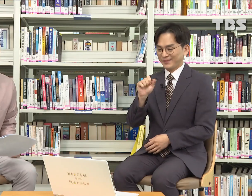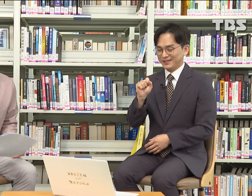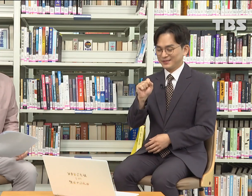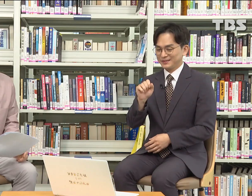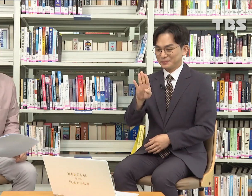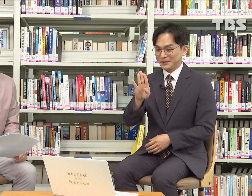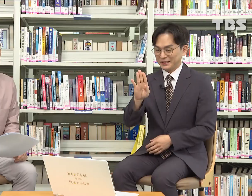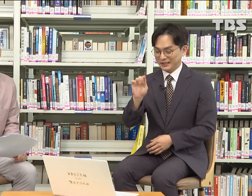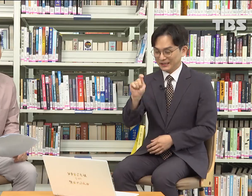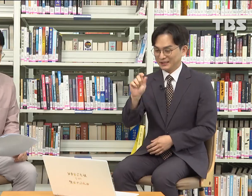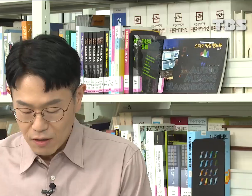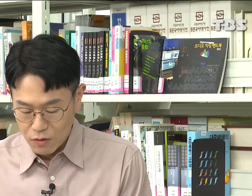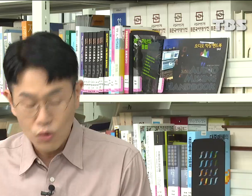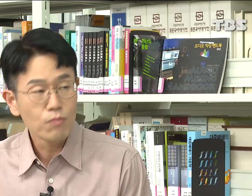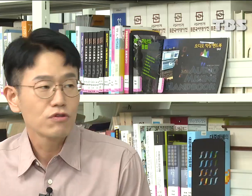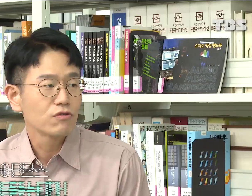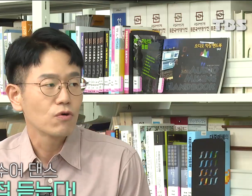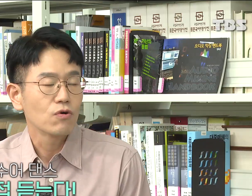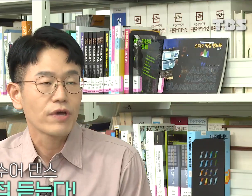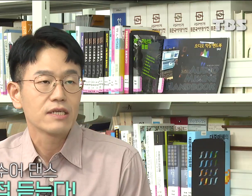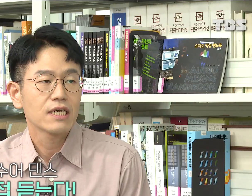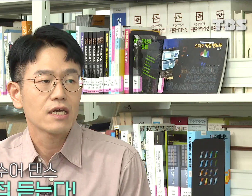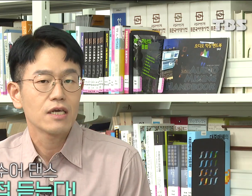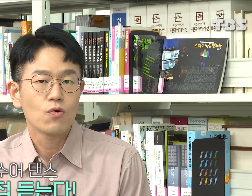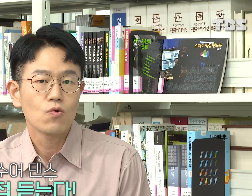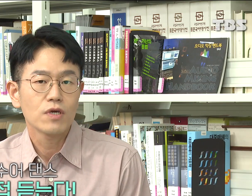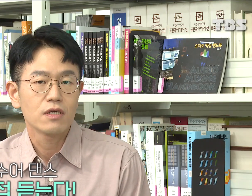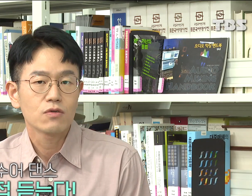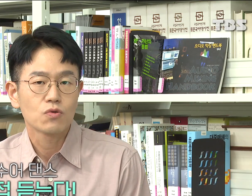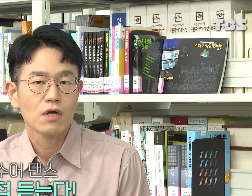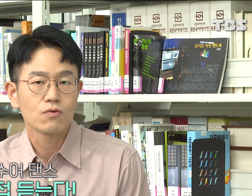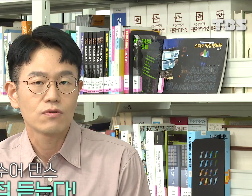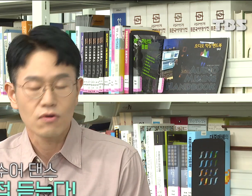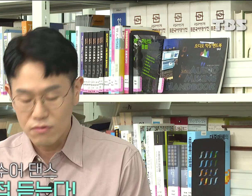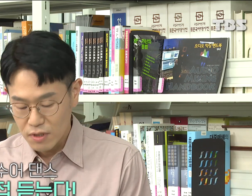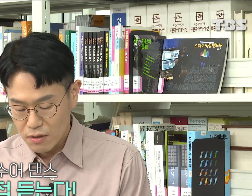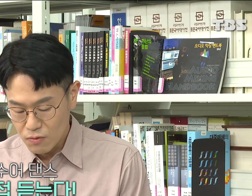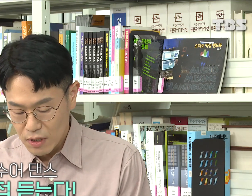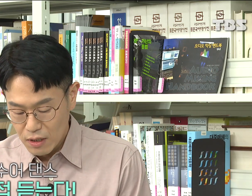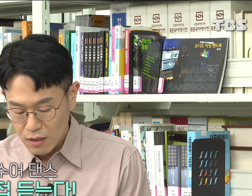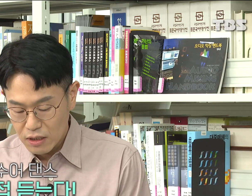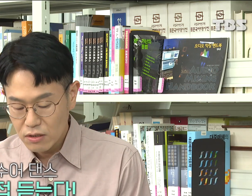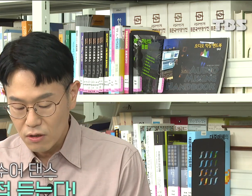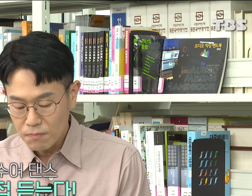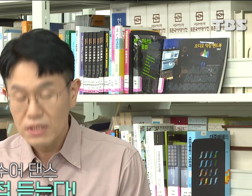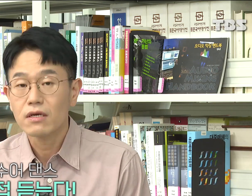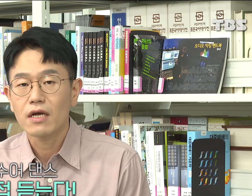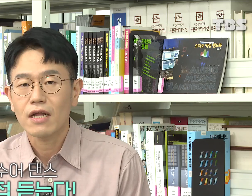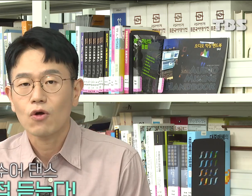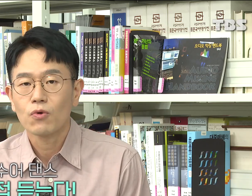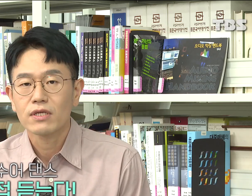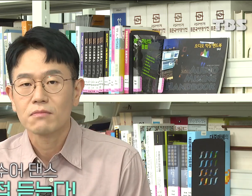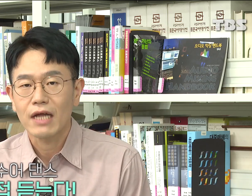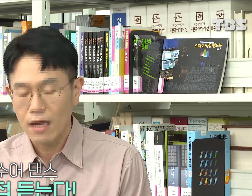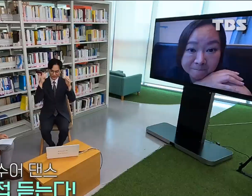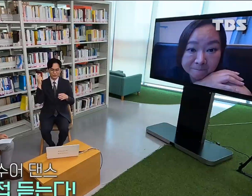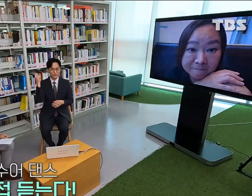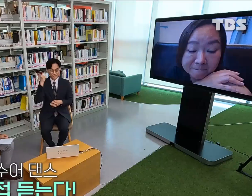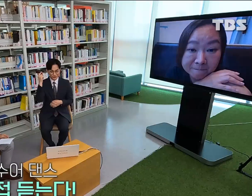없을 것 같습니다. 농인분들도 굉장히 호응이 좋다고 들었는데요. 직접 그 얘기를 나눠보겠습니다.